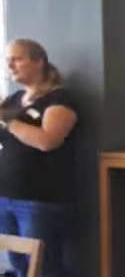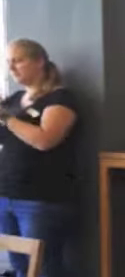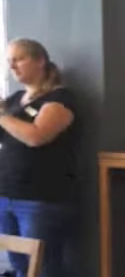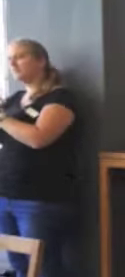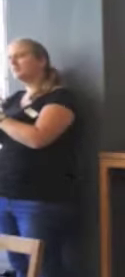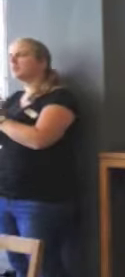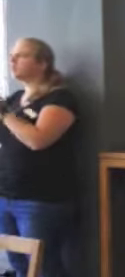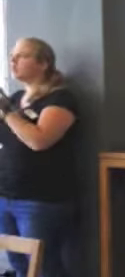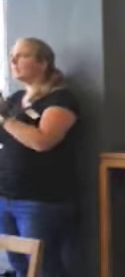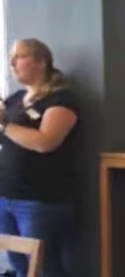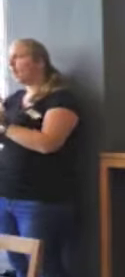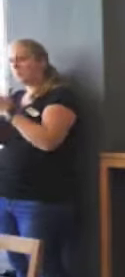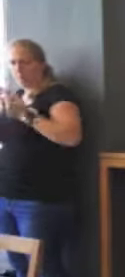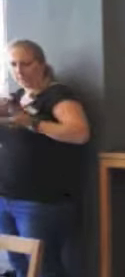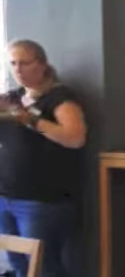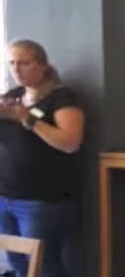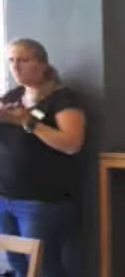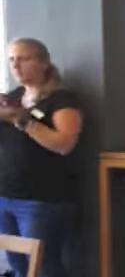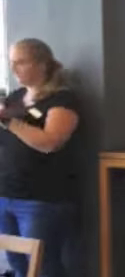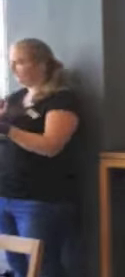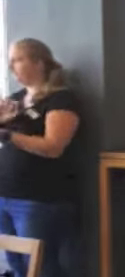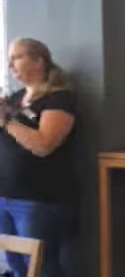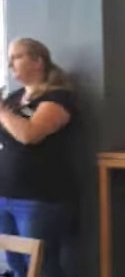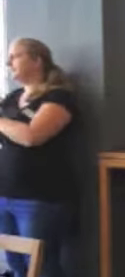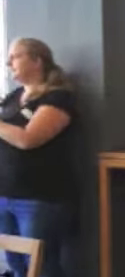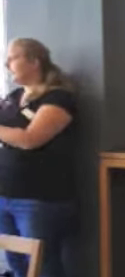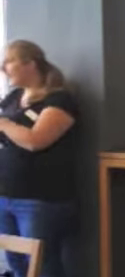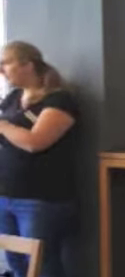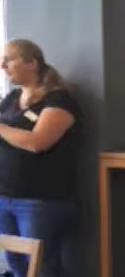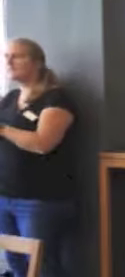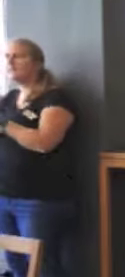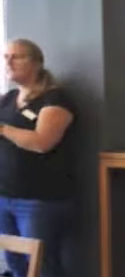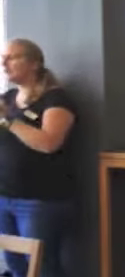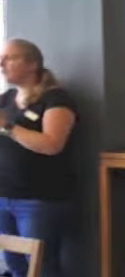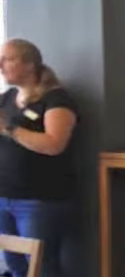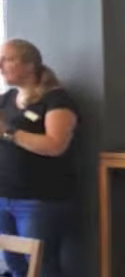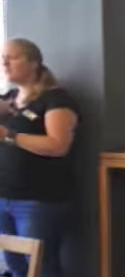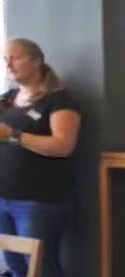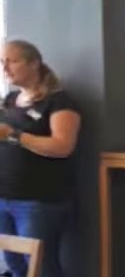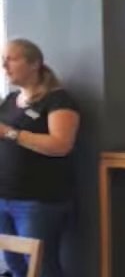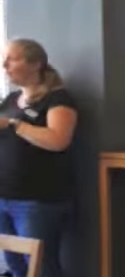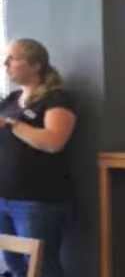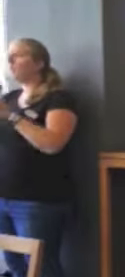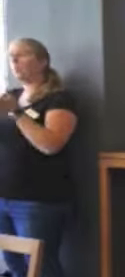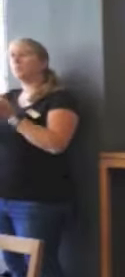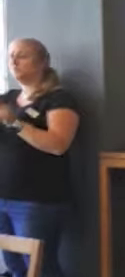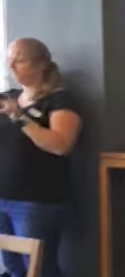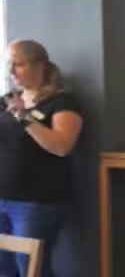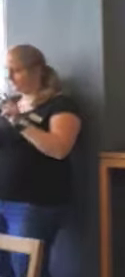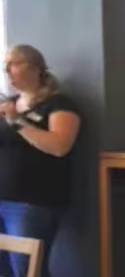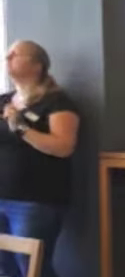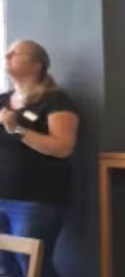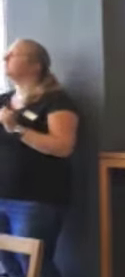databas med alla dokument som är inskannade runt om i hela Bergslagen. Vi har kontor runt om i Bergslagen.